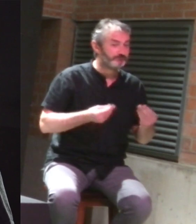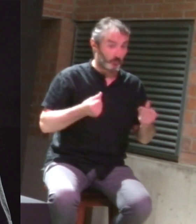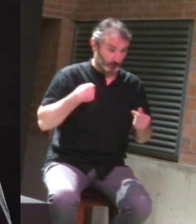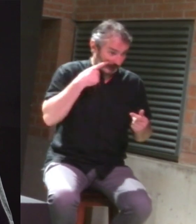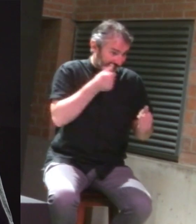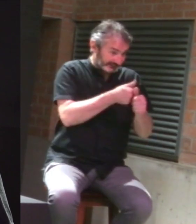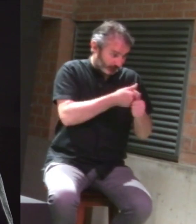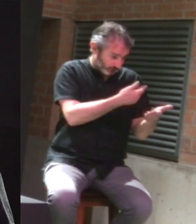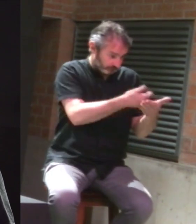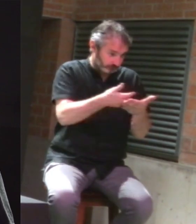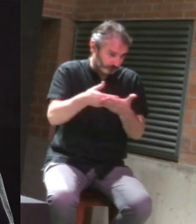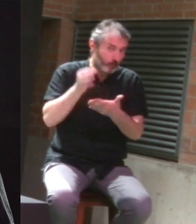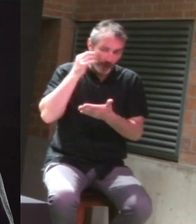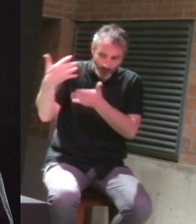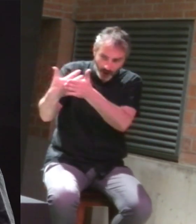sabemos por testimonios